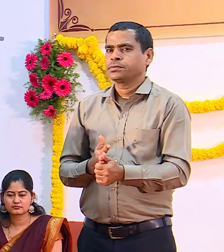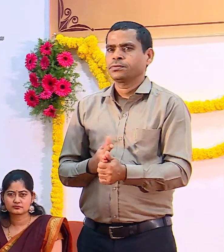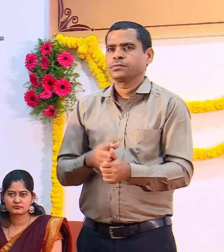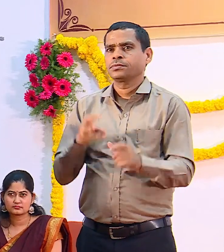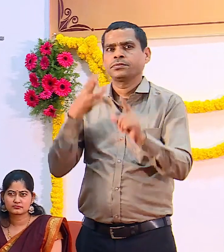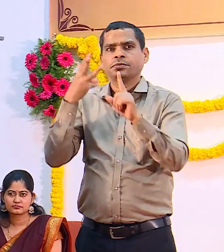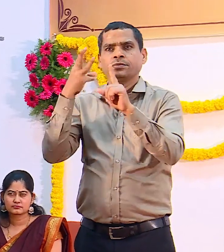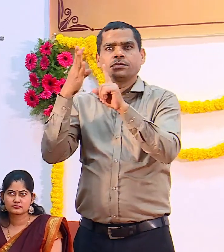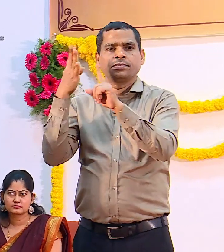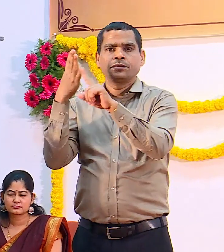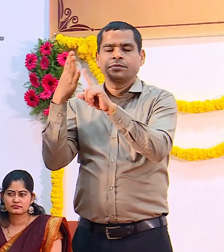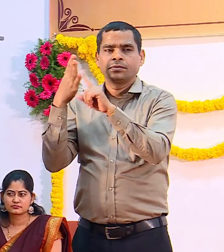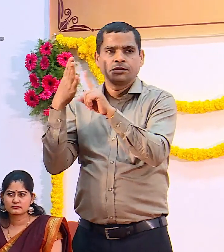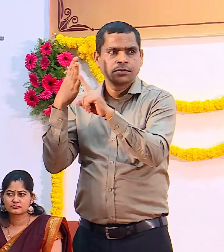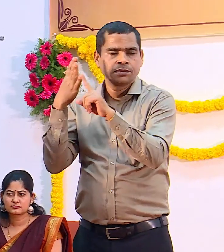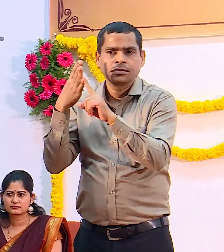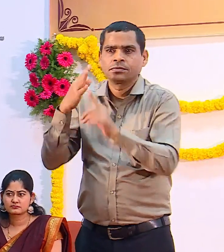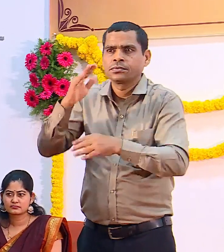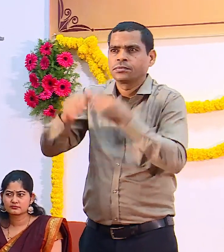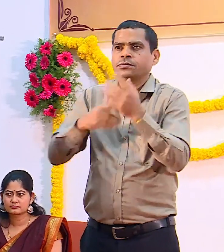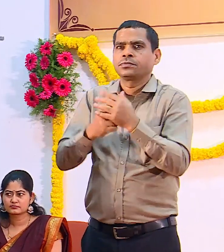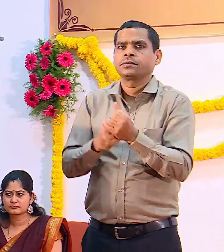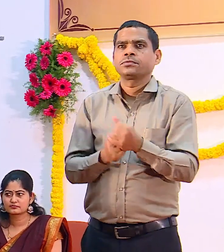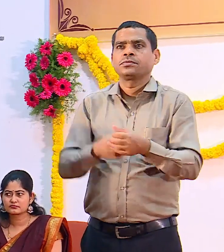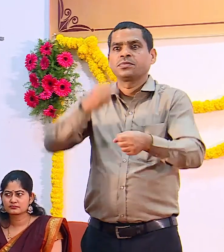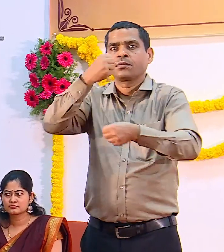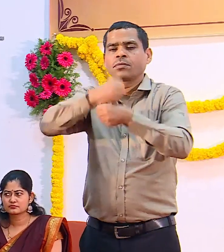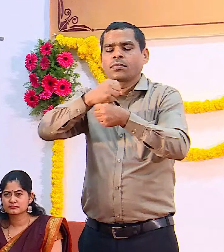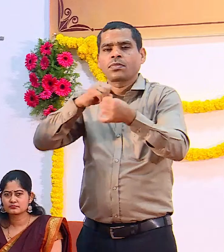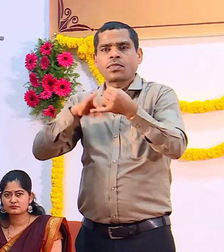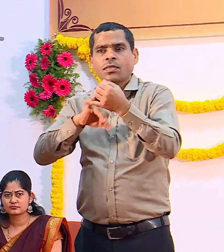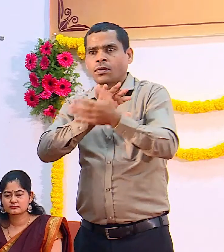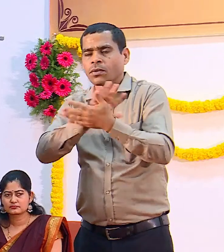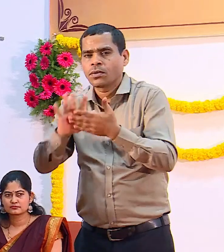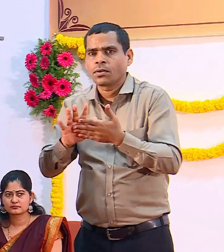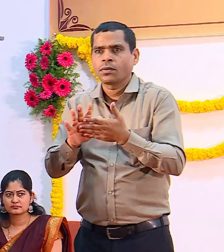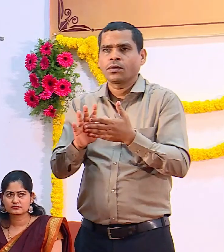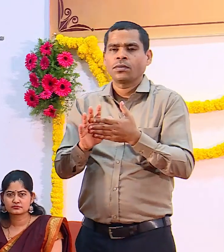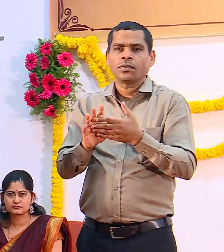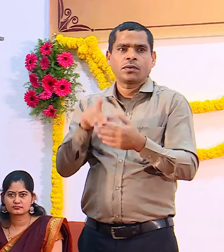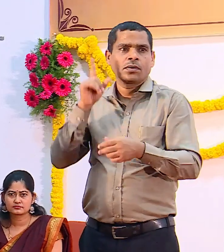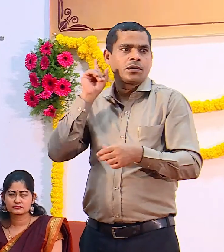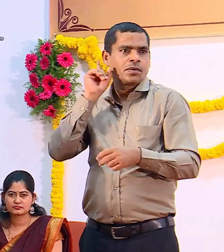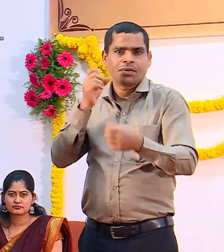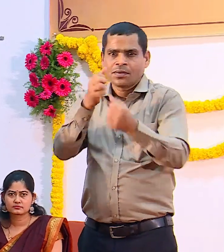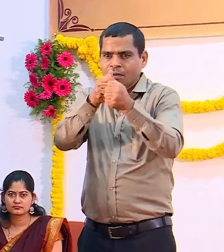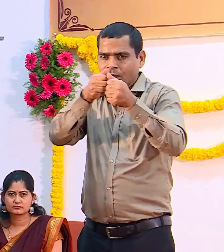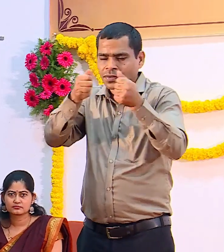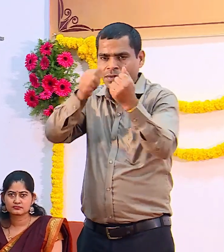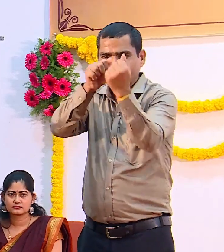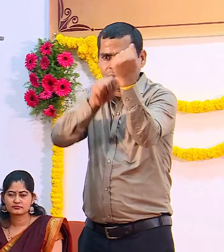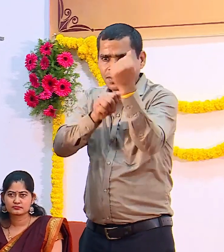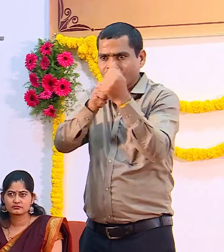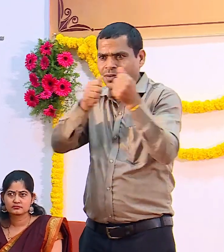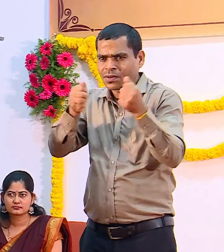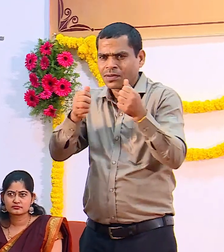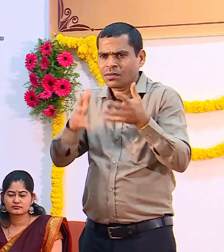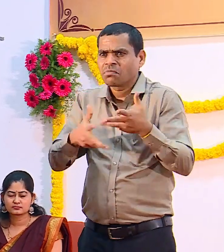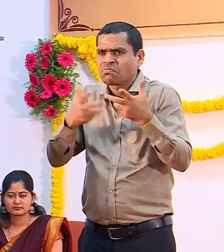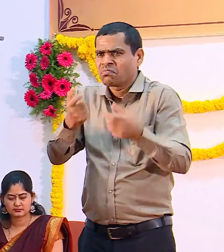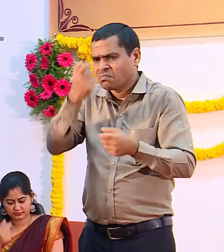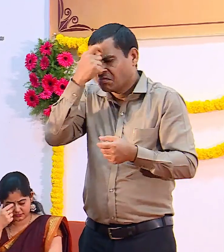चौथा मेरे को डॉक्टर गोस्वामी जी ने बताया था कि डिसेबिलिटी सर्टिफिकेट का कुछ इशू है DGHS पे, तो उसका भी मेरे को बताएं, तो उसको भी हम आगे देखते